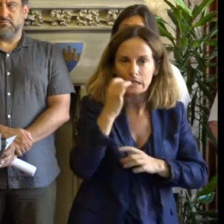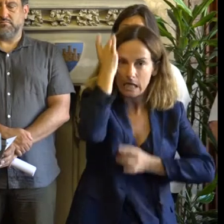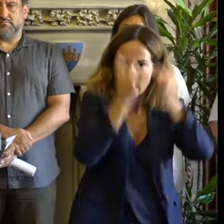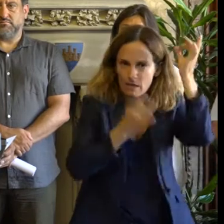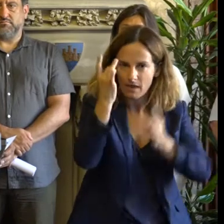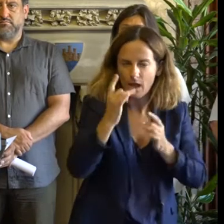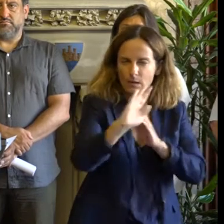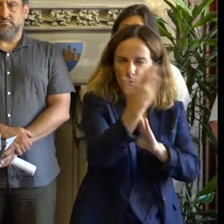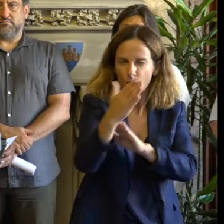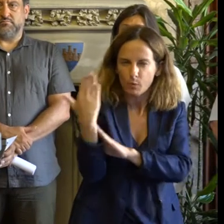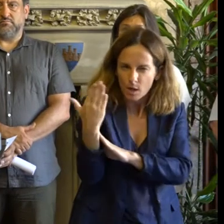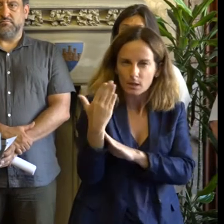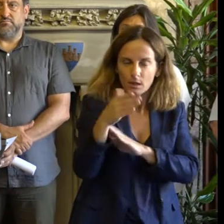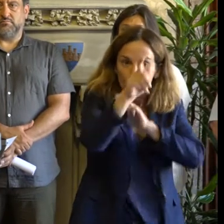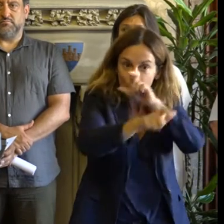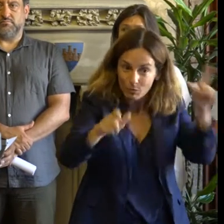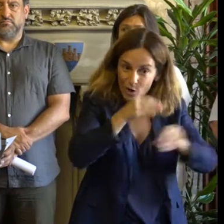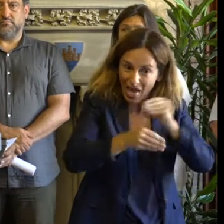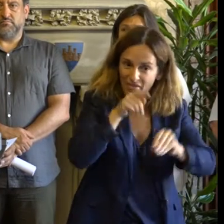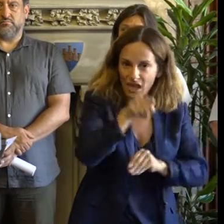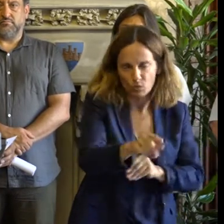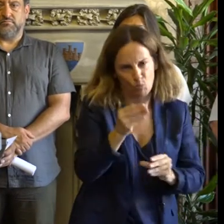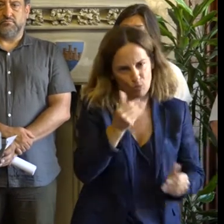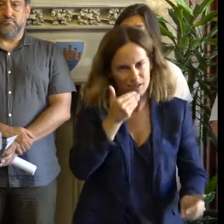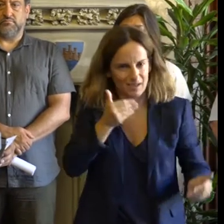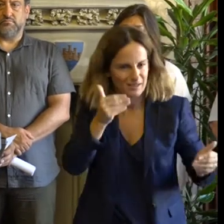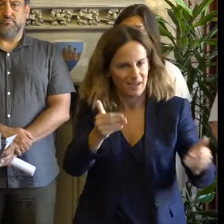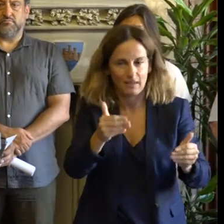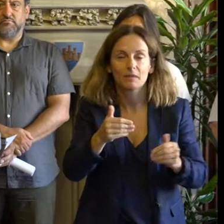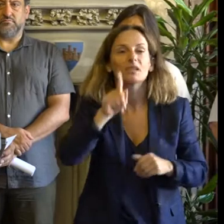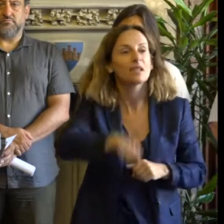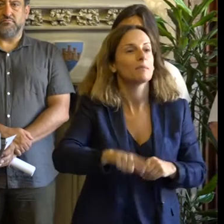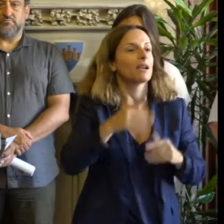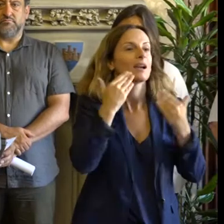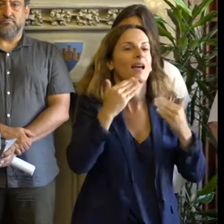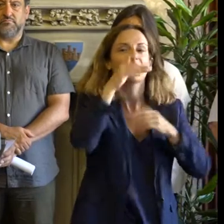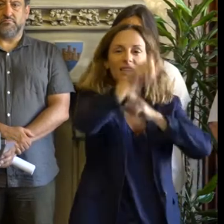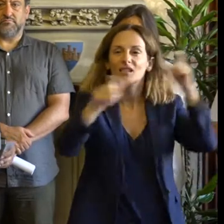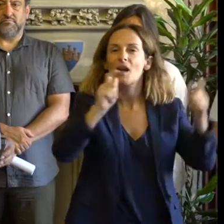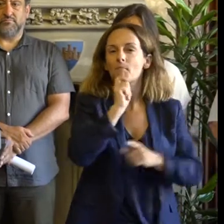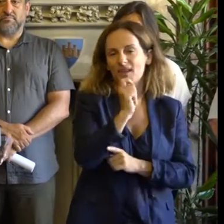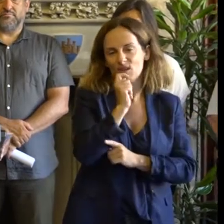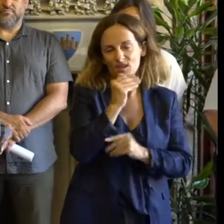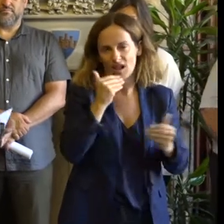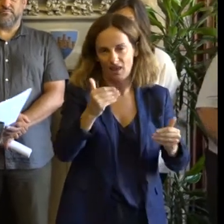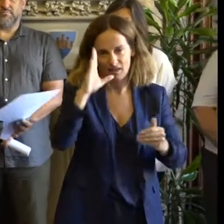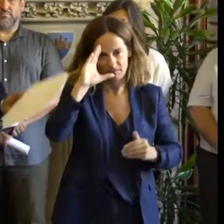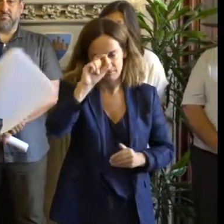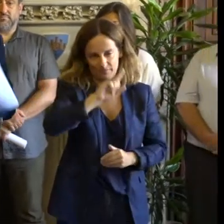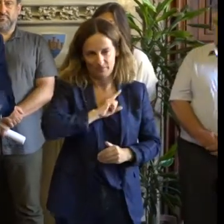de propostes i els que han participat també activament. I a tots vostres també, gràcies a tots.